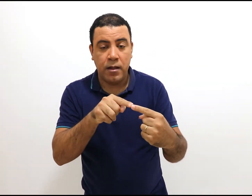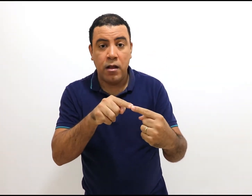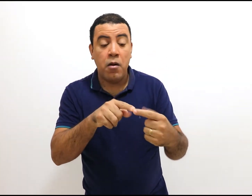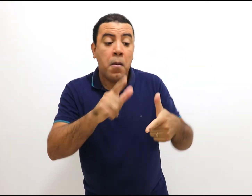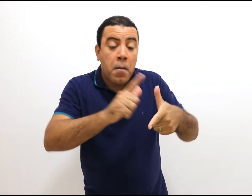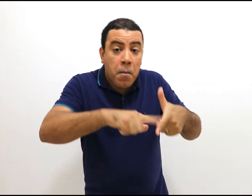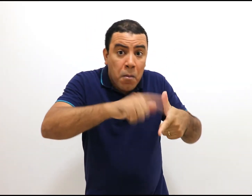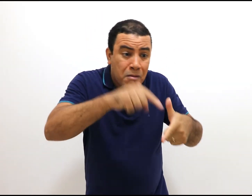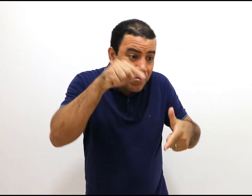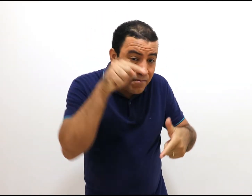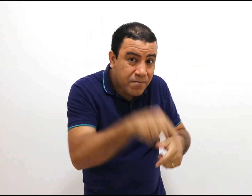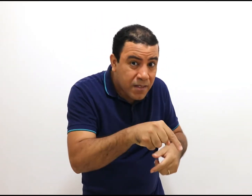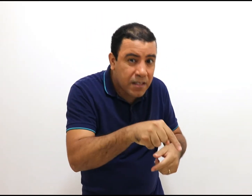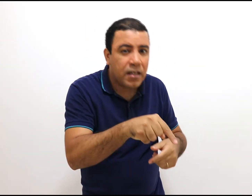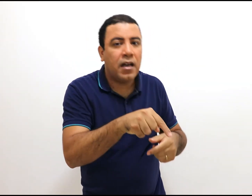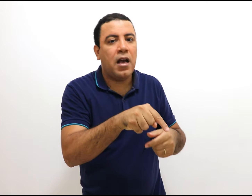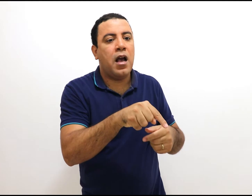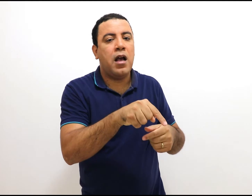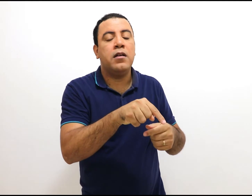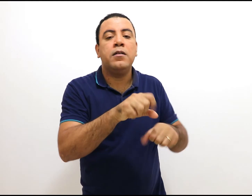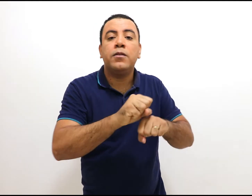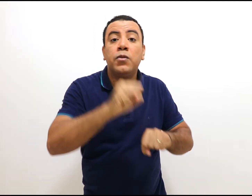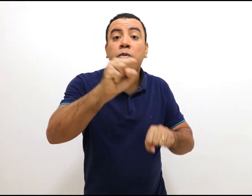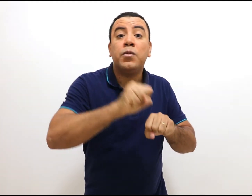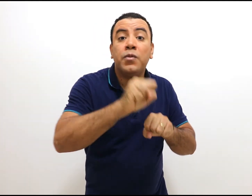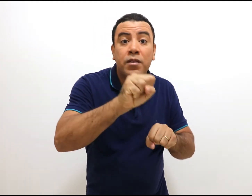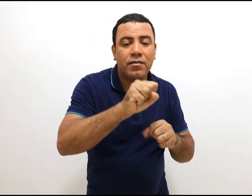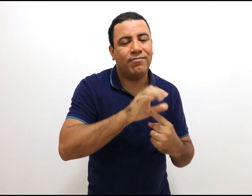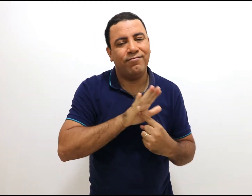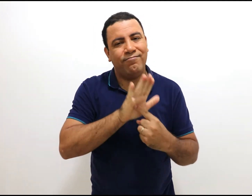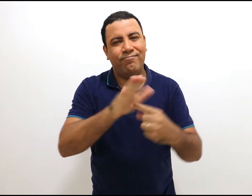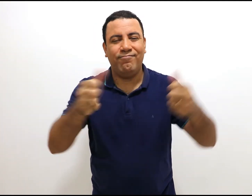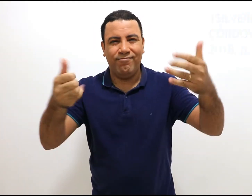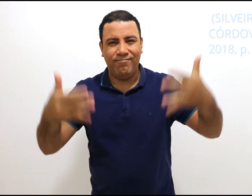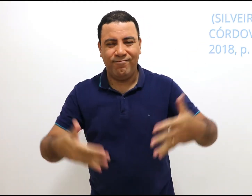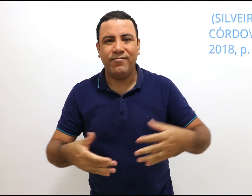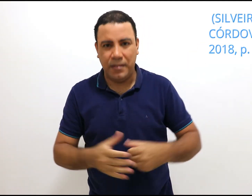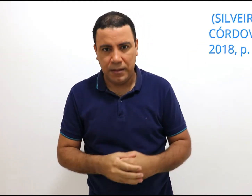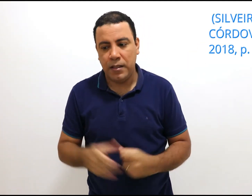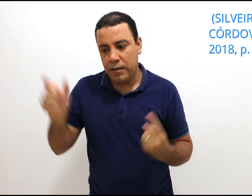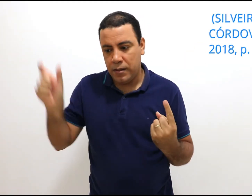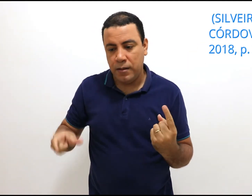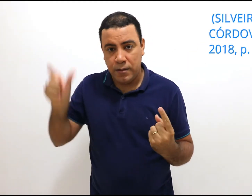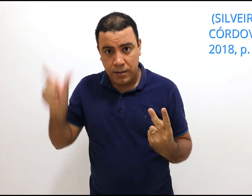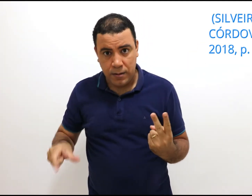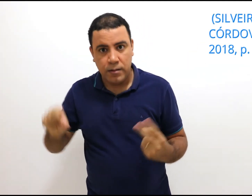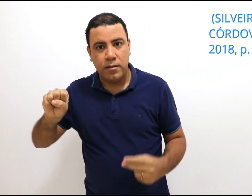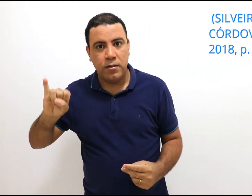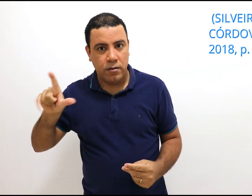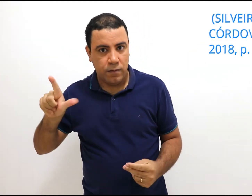específicos, conforme Silveira e Córdova, 2018, página 35.